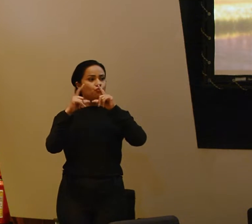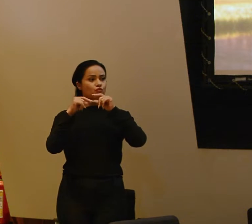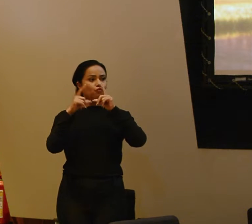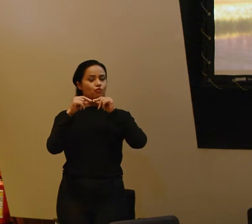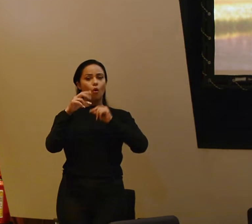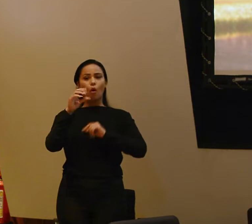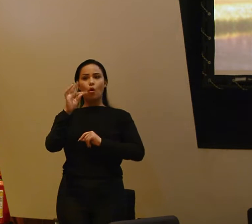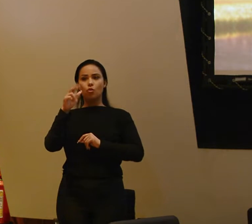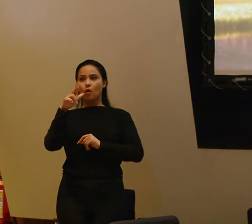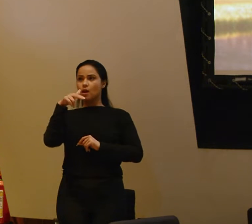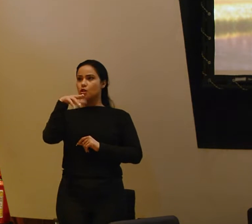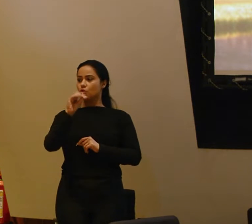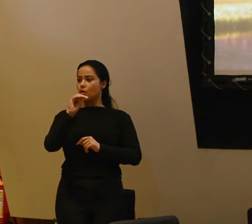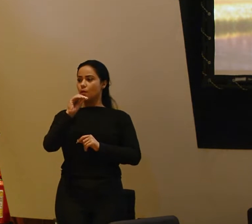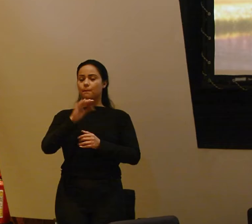Otorrino.